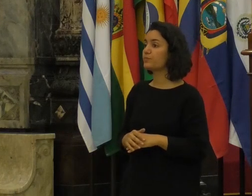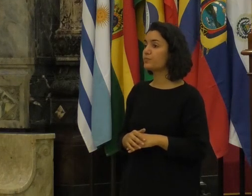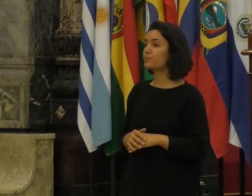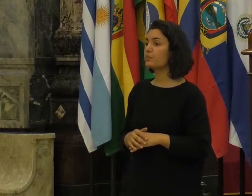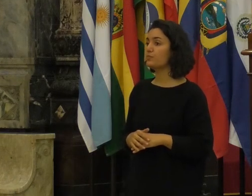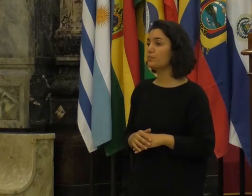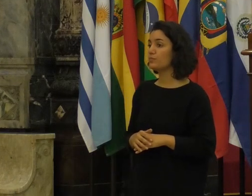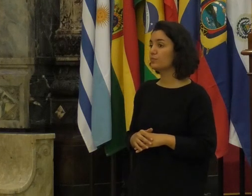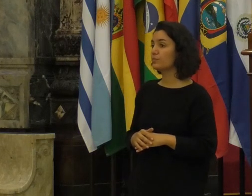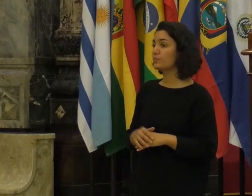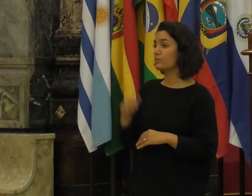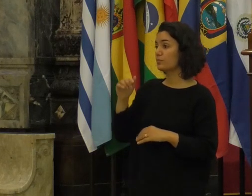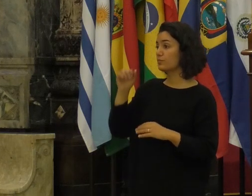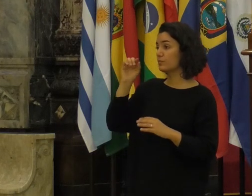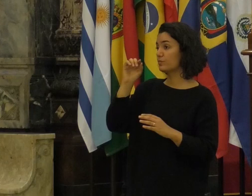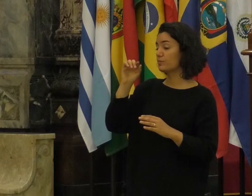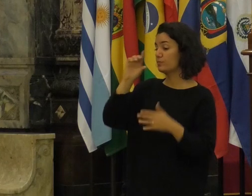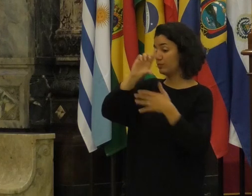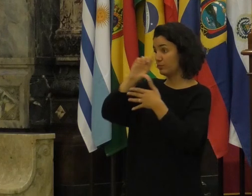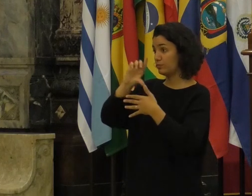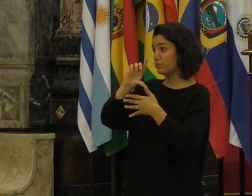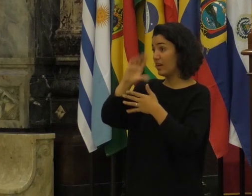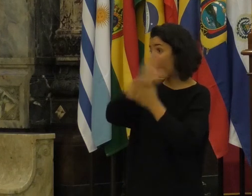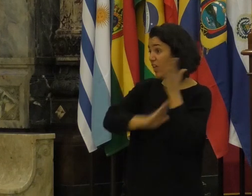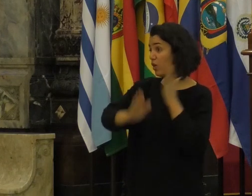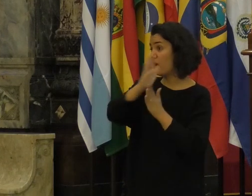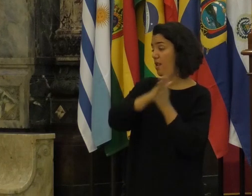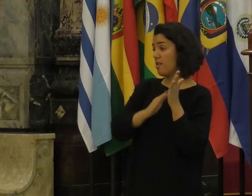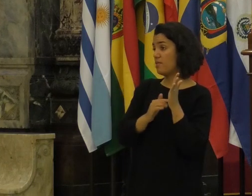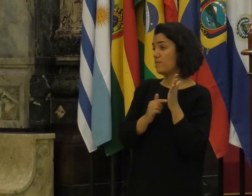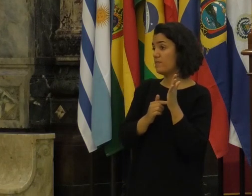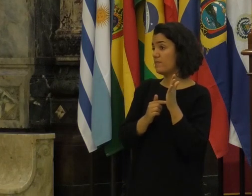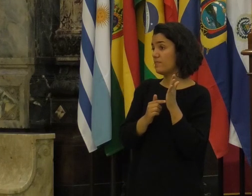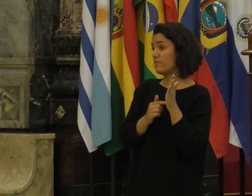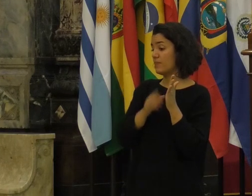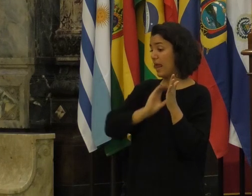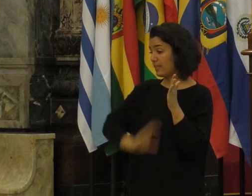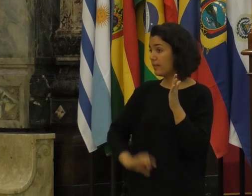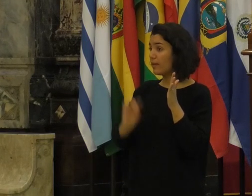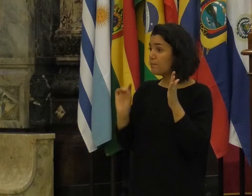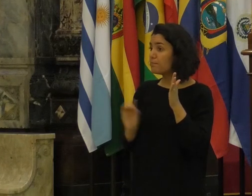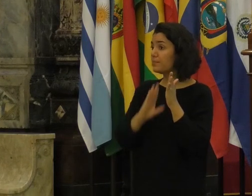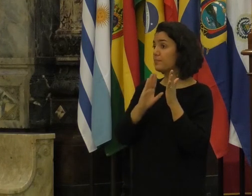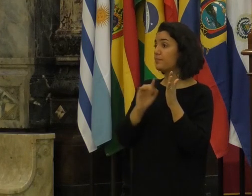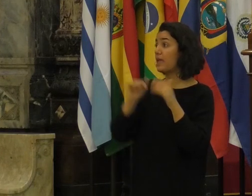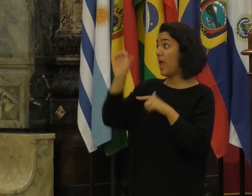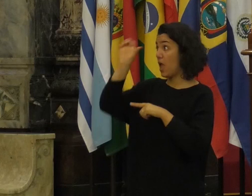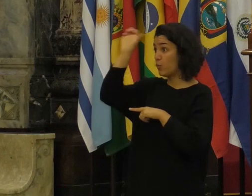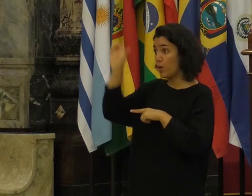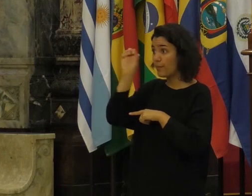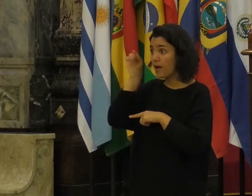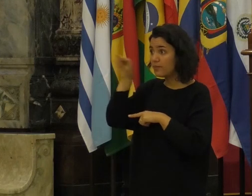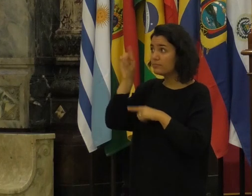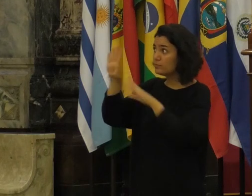el regional, el perfil regional, llama la atención que Europa en su conjunto,